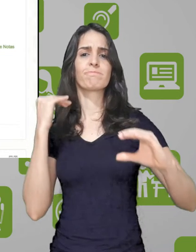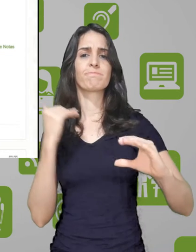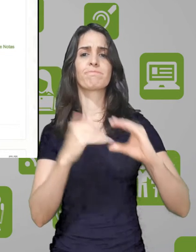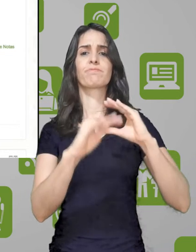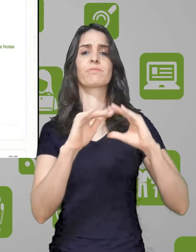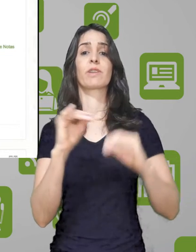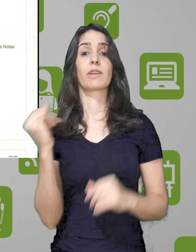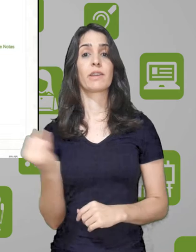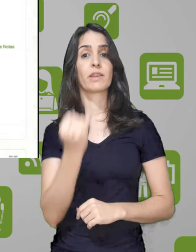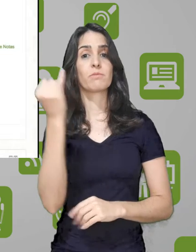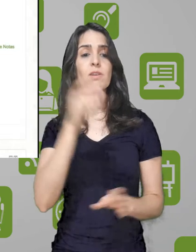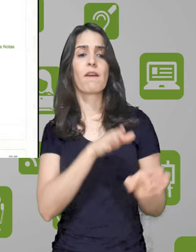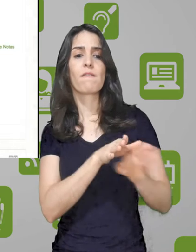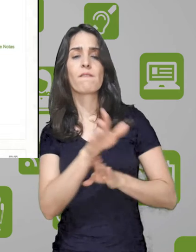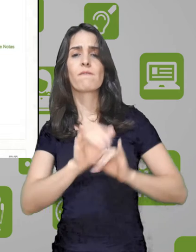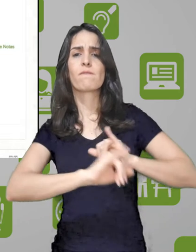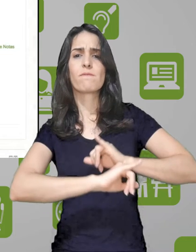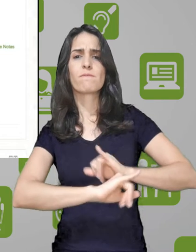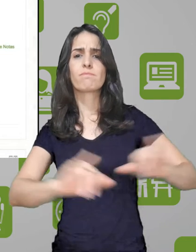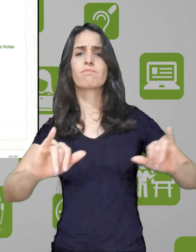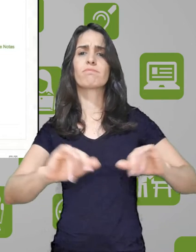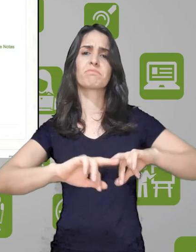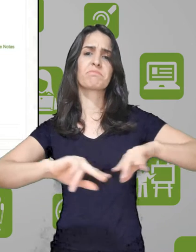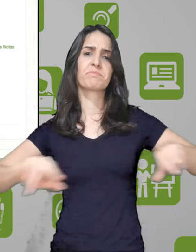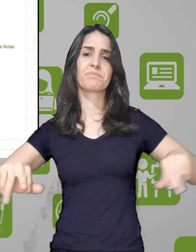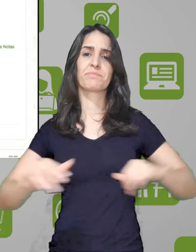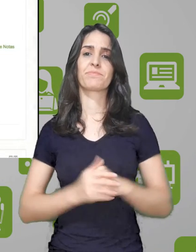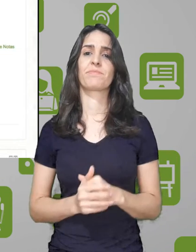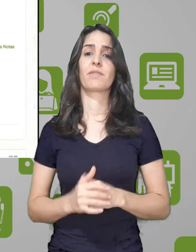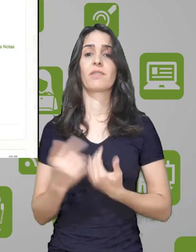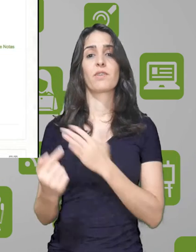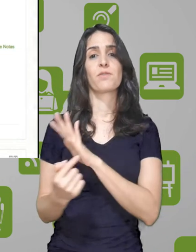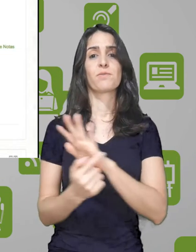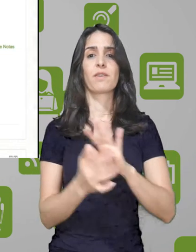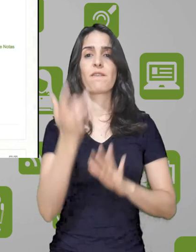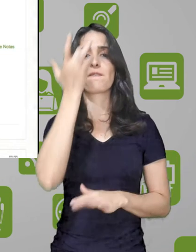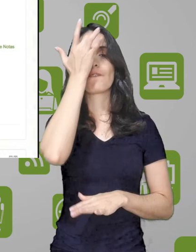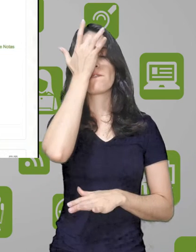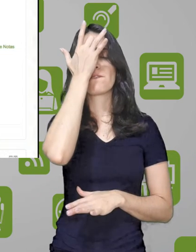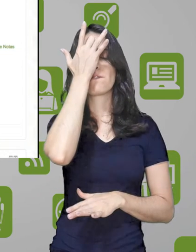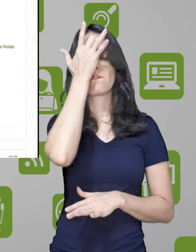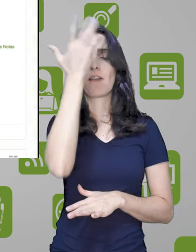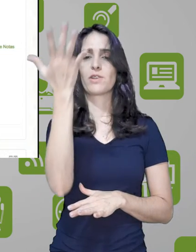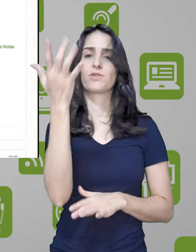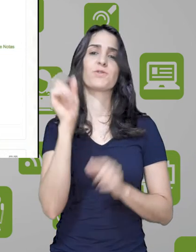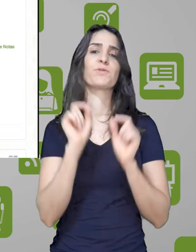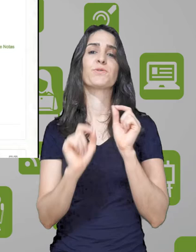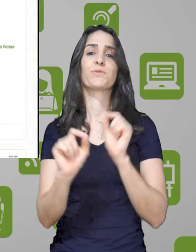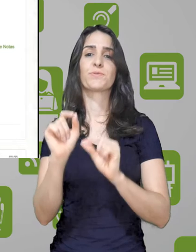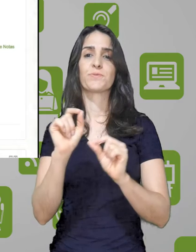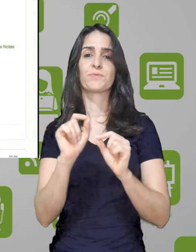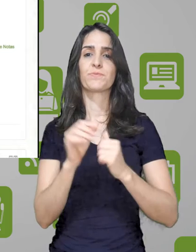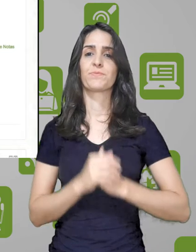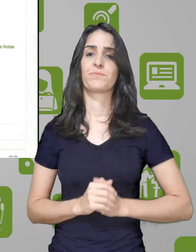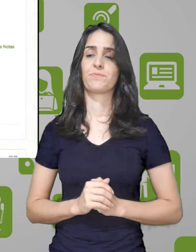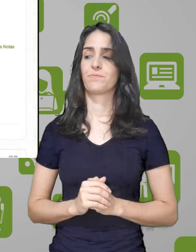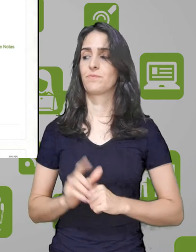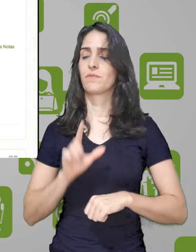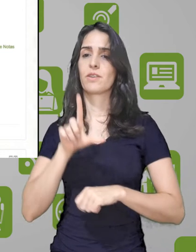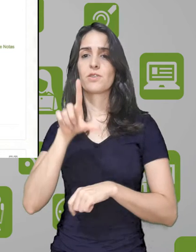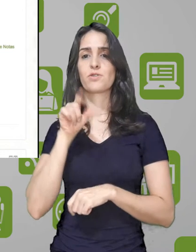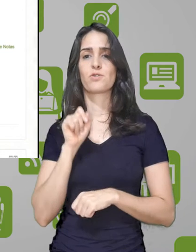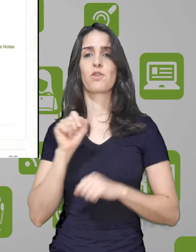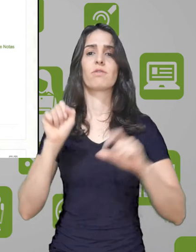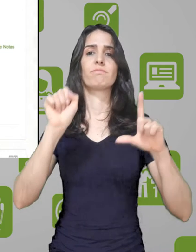útil para orientar os alunos para dar um aviso enfim é um caminho mais fácil é